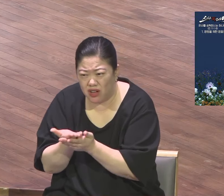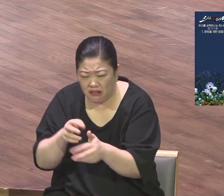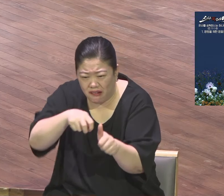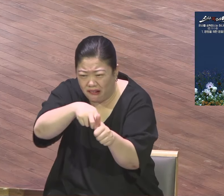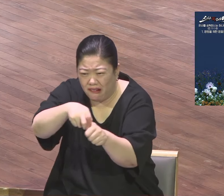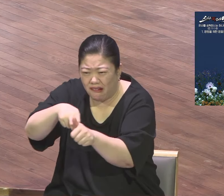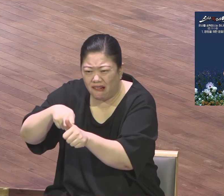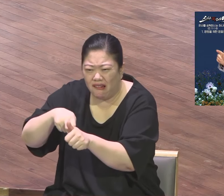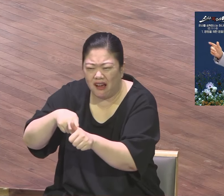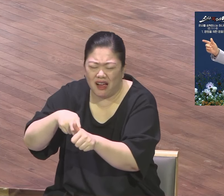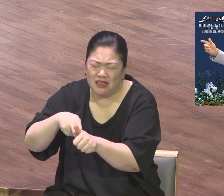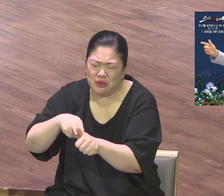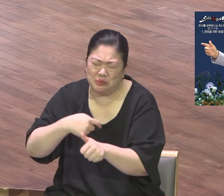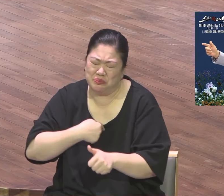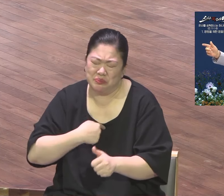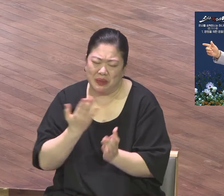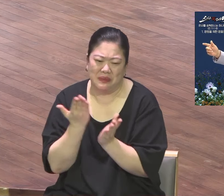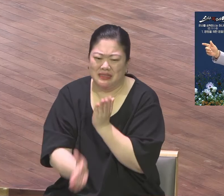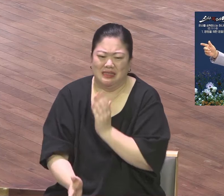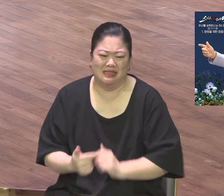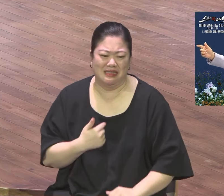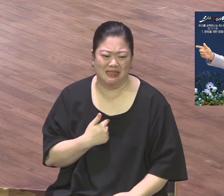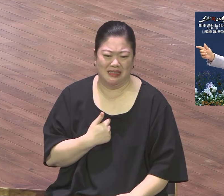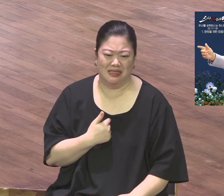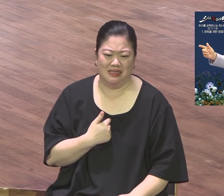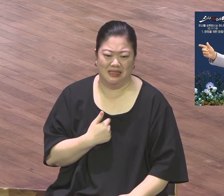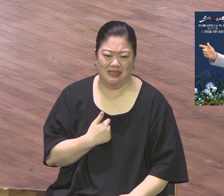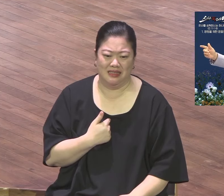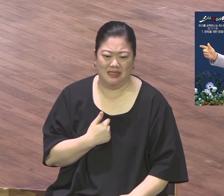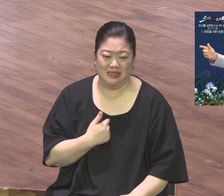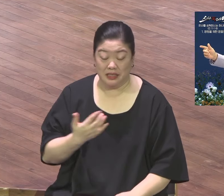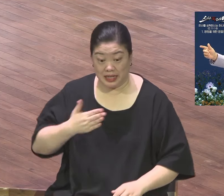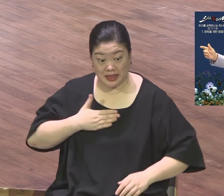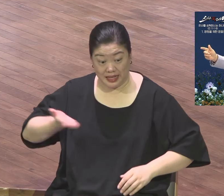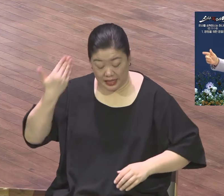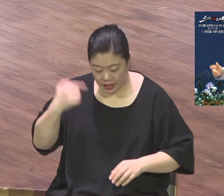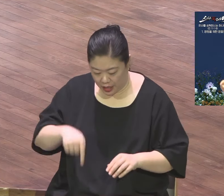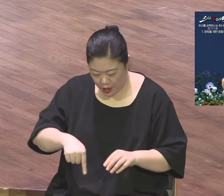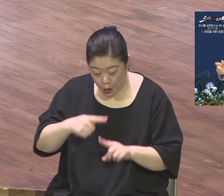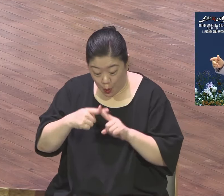행편되나? 모릅니다. 개척을 했는데. 전도사 하잖아요. 그때 개척했을 때.